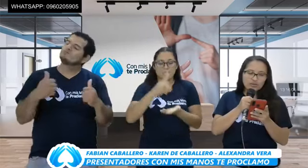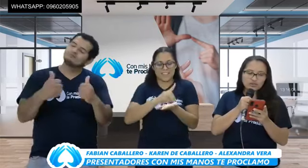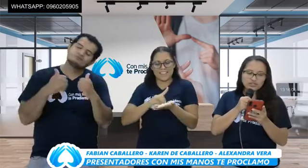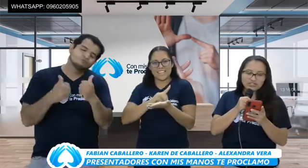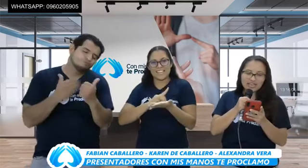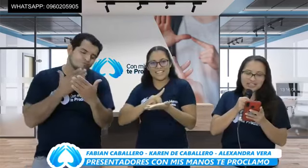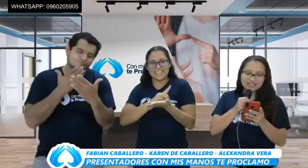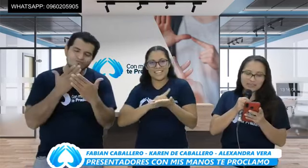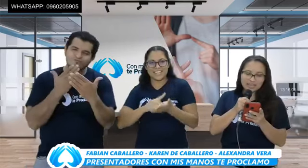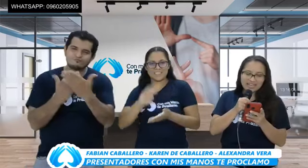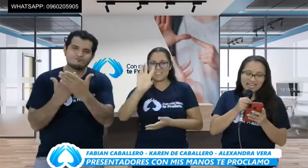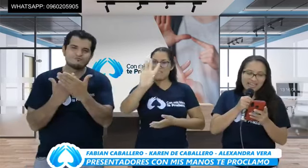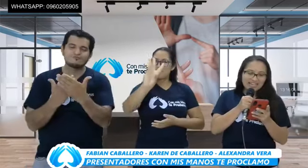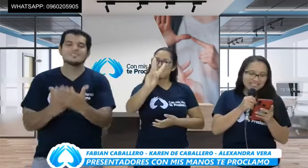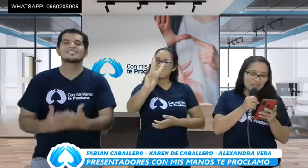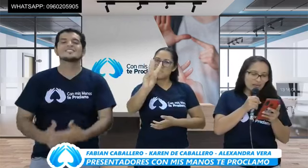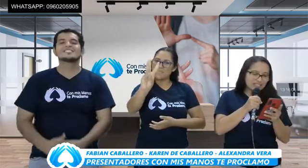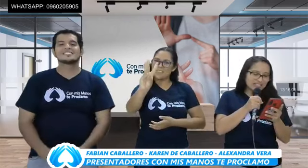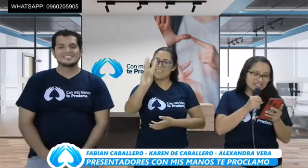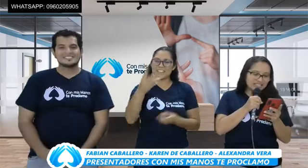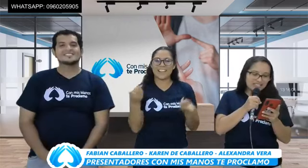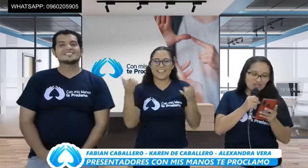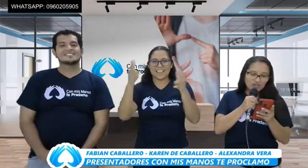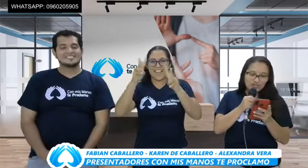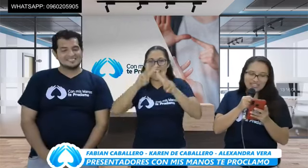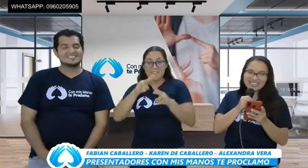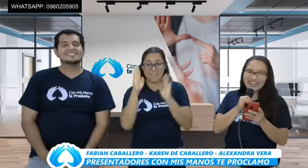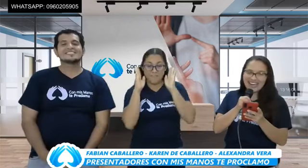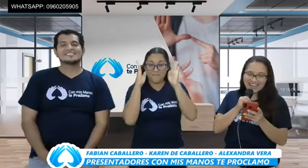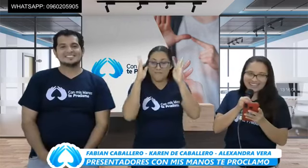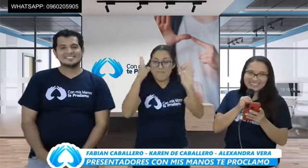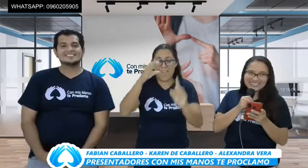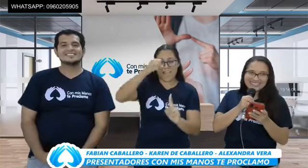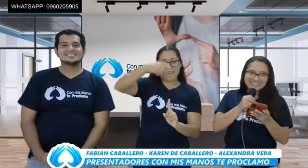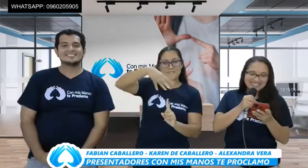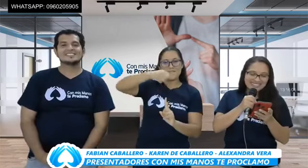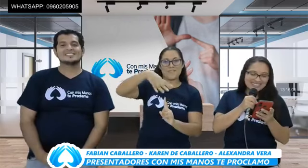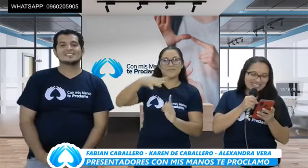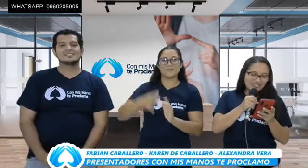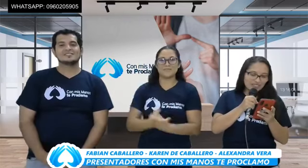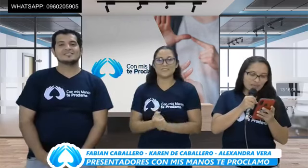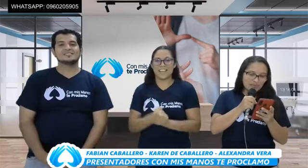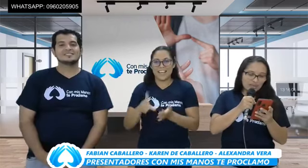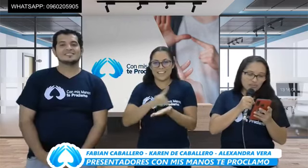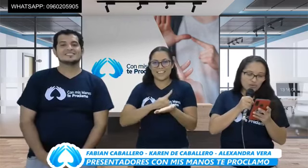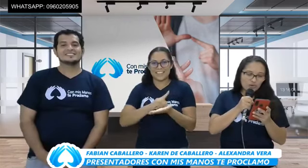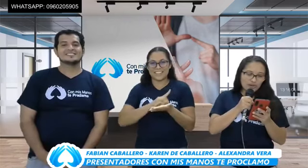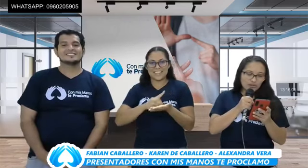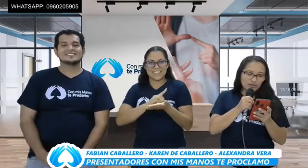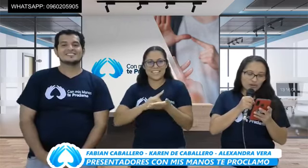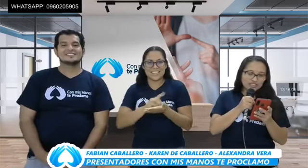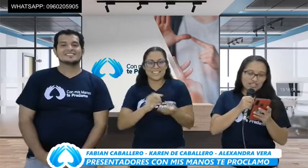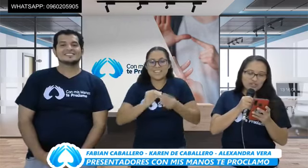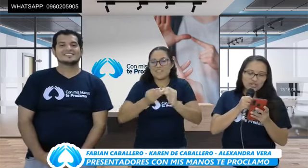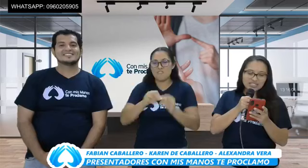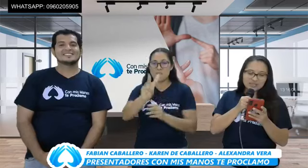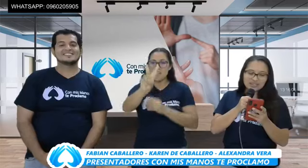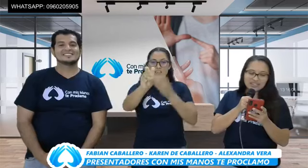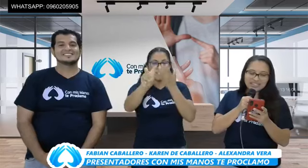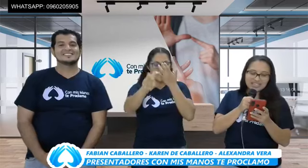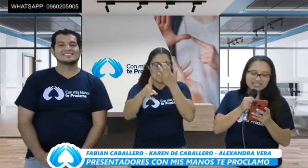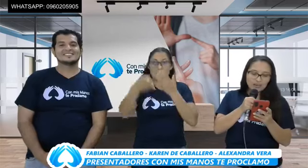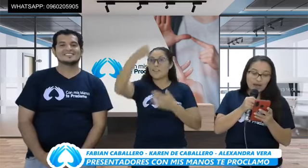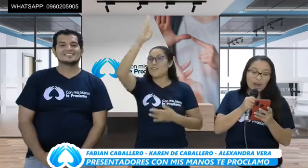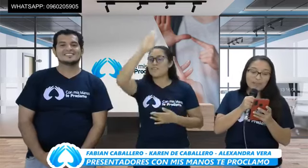distrito número 6 también estamos en sintonía. Distrito también número 12. Dios